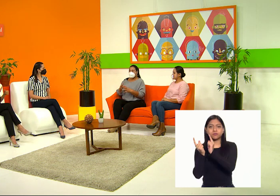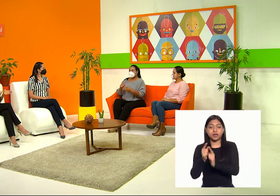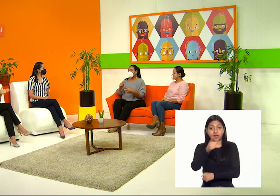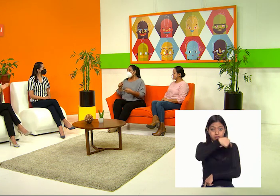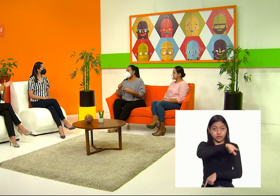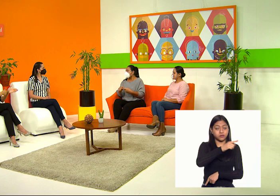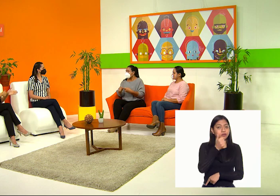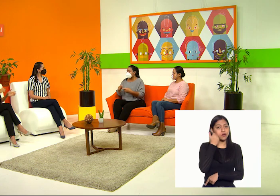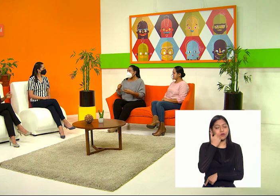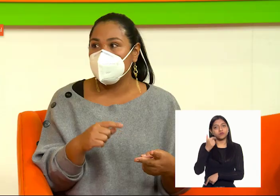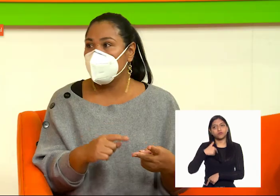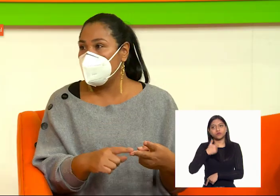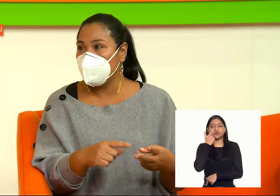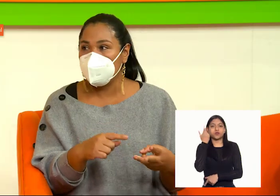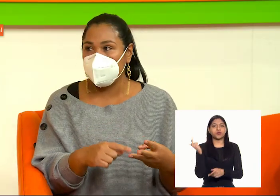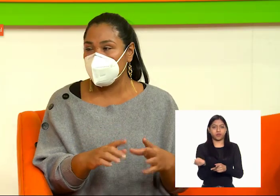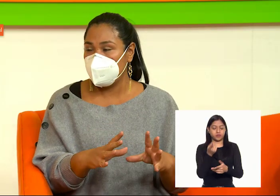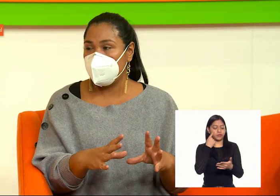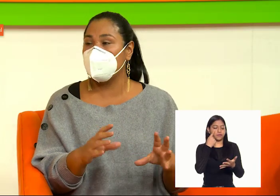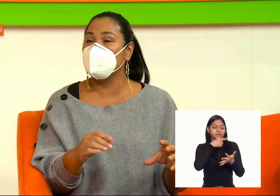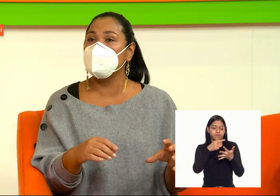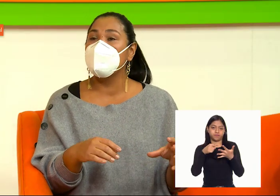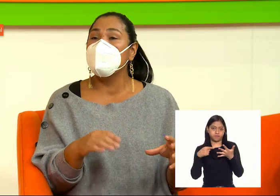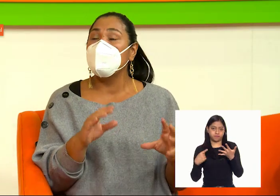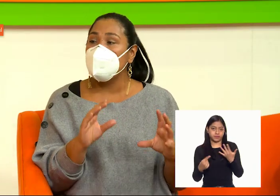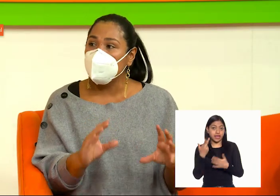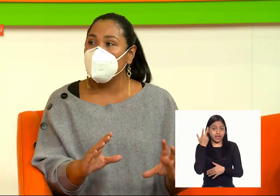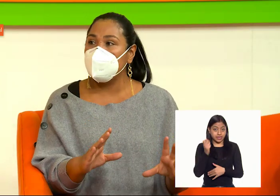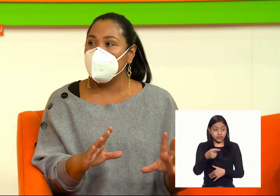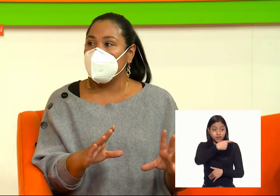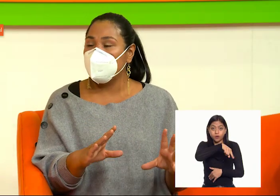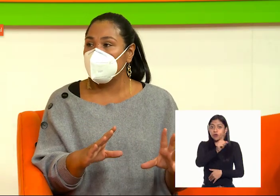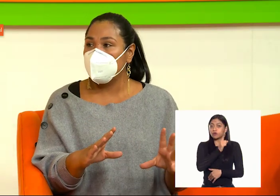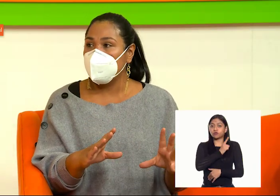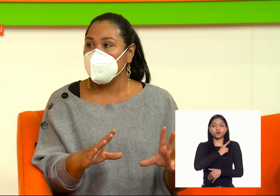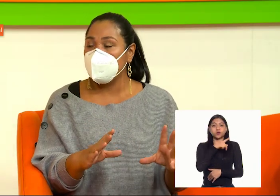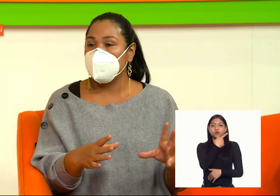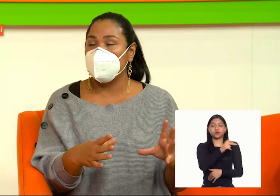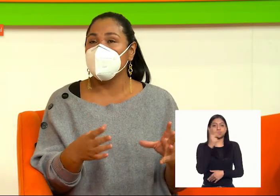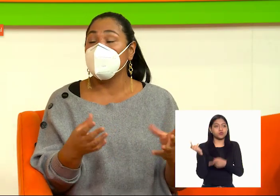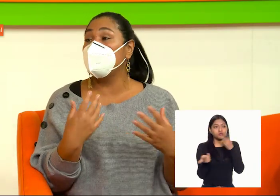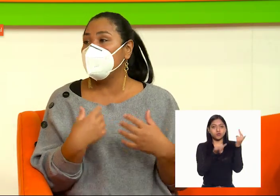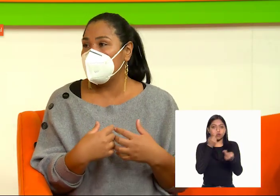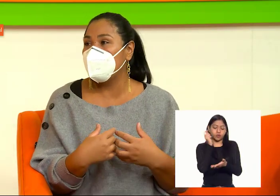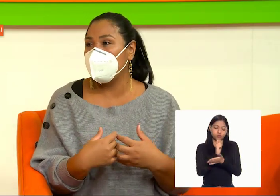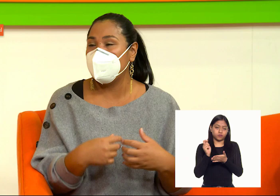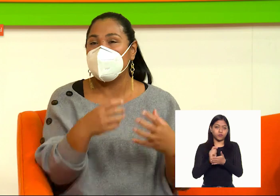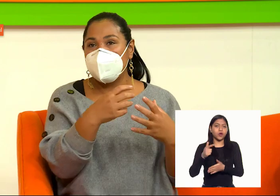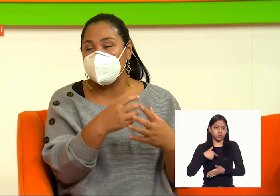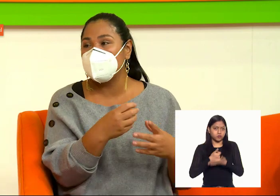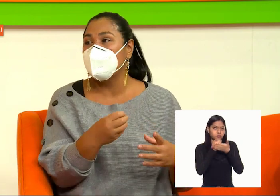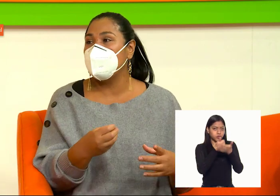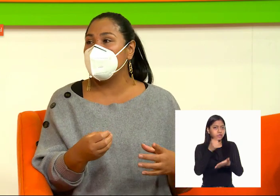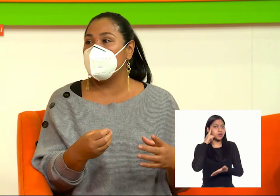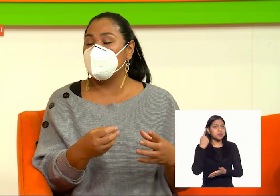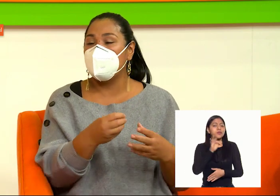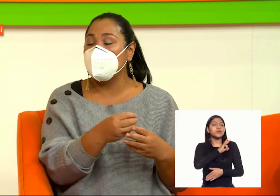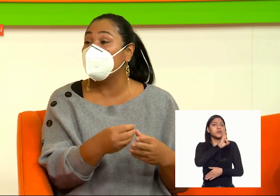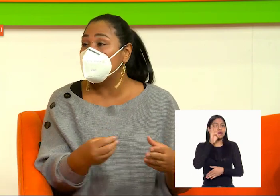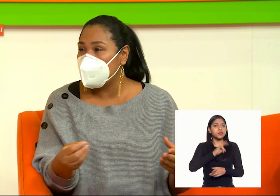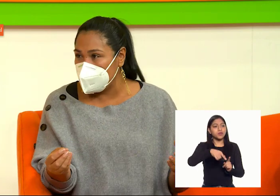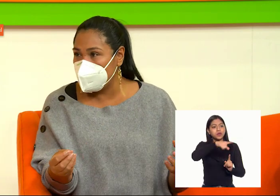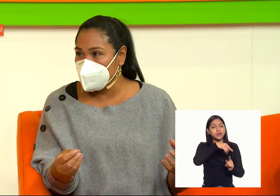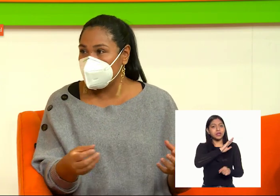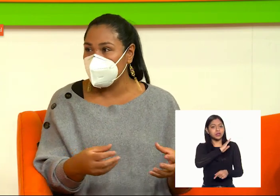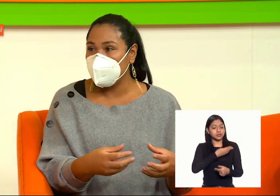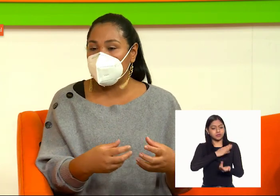dijeron, yo quiero saber esto, quiero saber lo otro, etcétera. Entonces, ellos plantearon las preguntas, yo les ayudaba a irlas poniendo